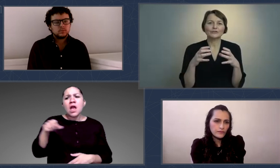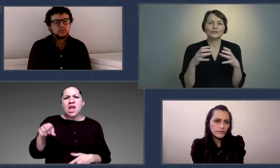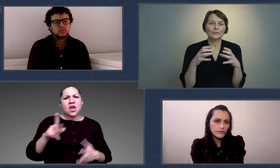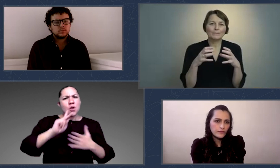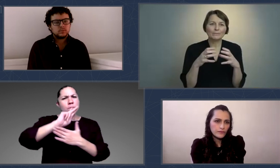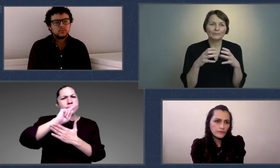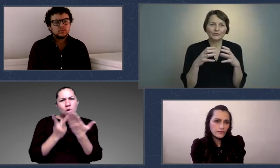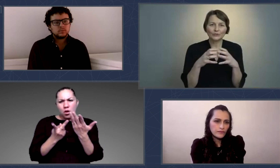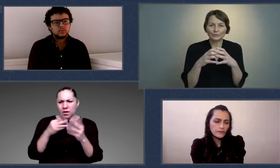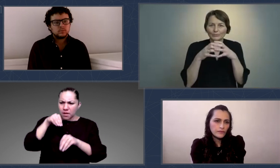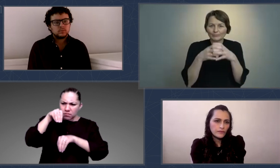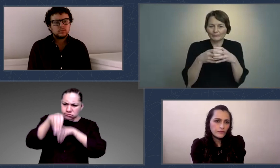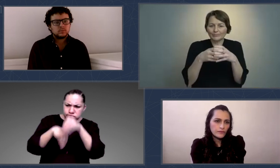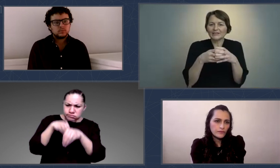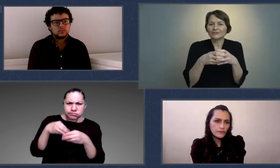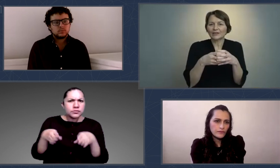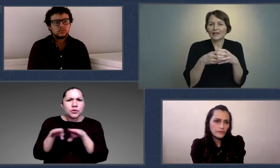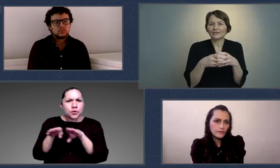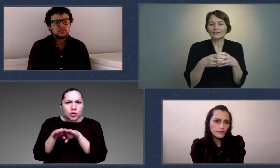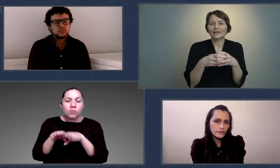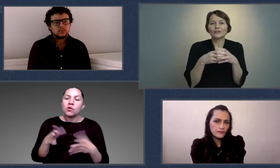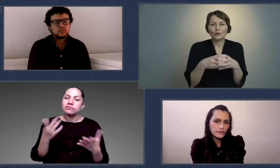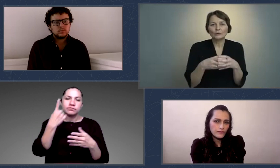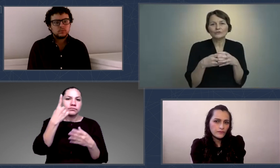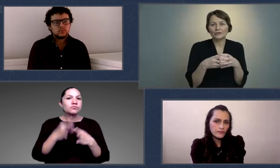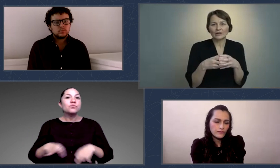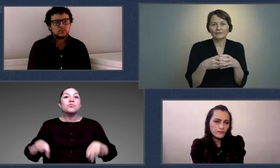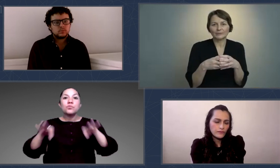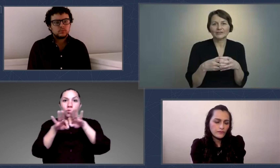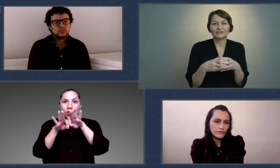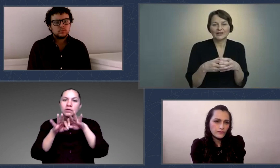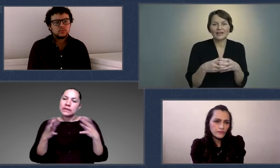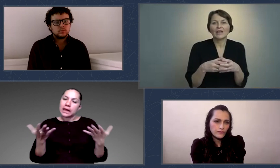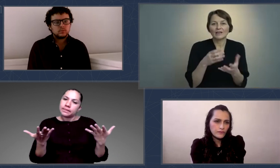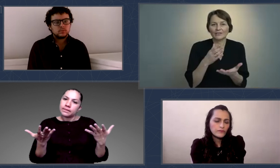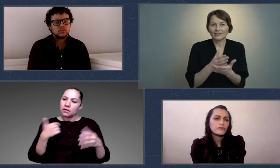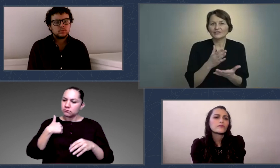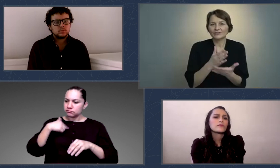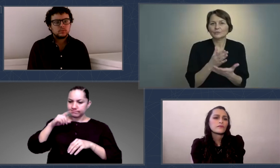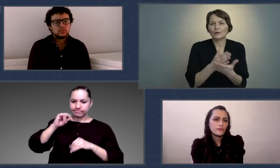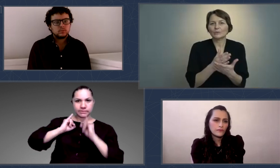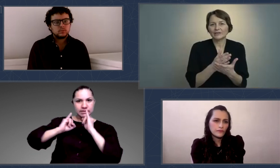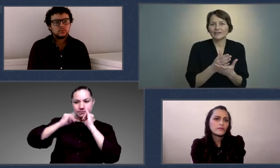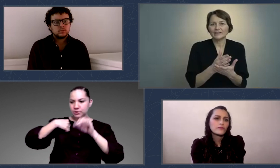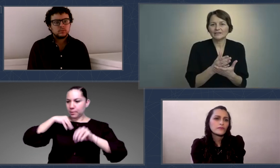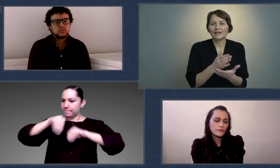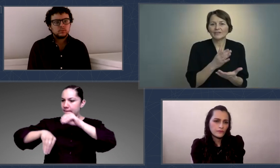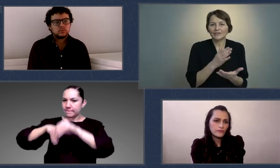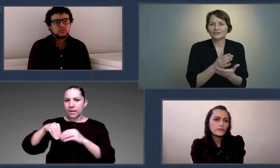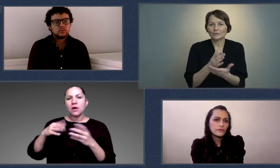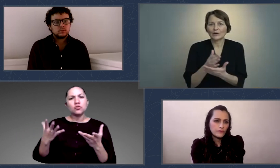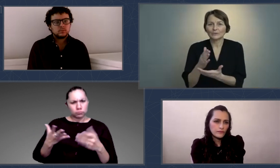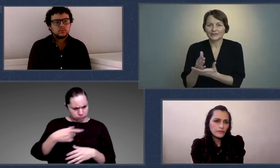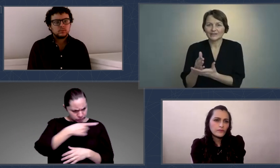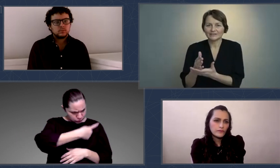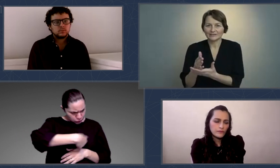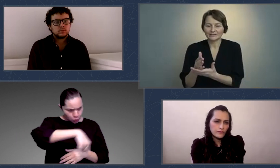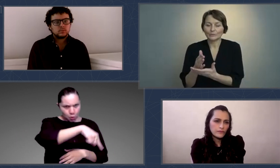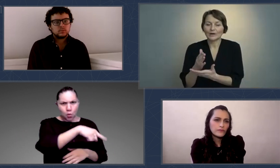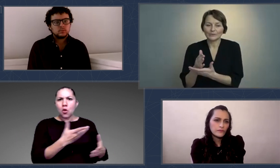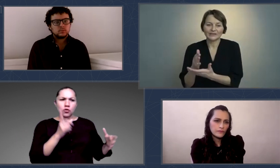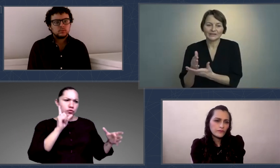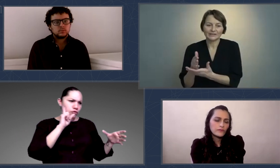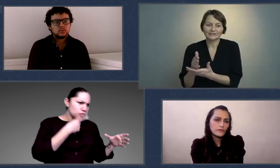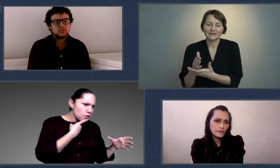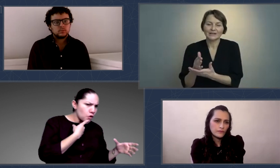into community. So you have lo más importante es trusted contar con el apoyo de la and the comunidad interpreter señante, community la comunidad de to intérpretes, la comunidad de